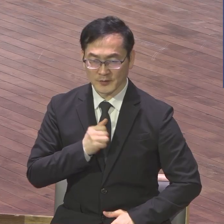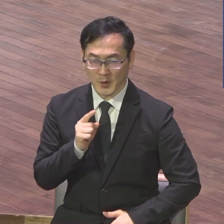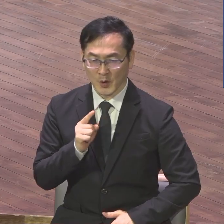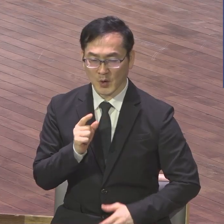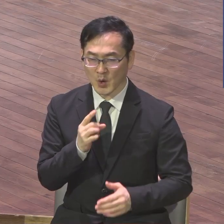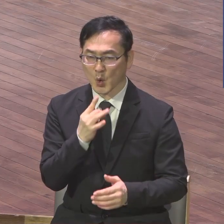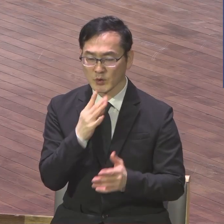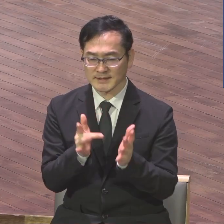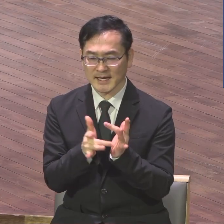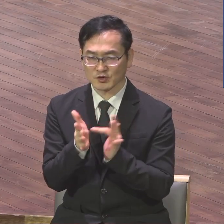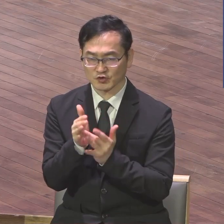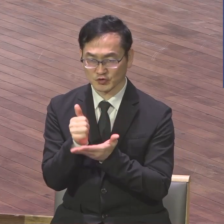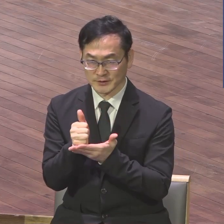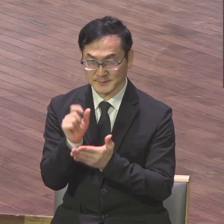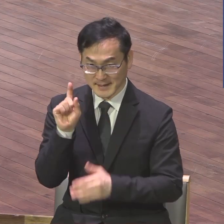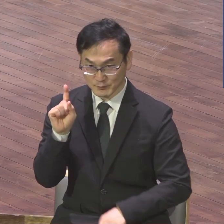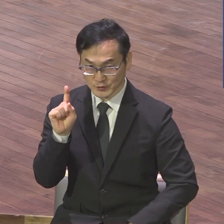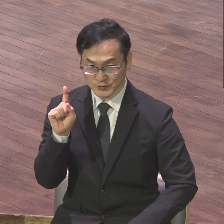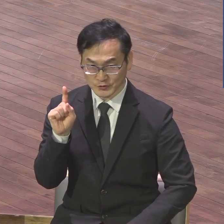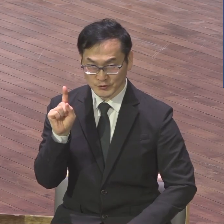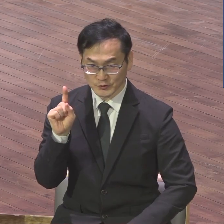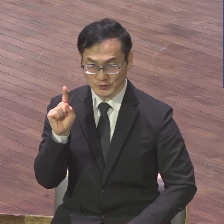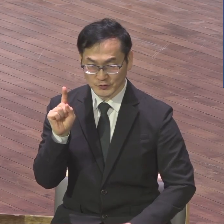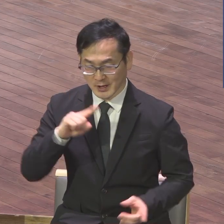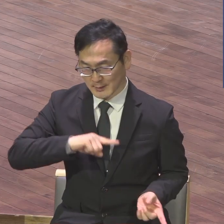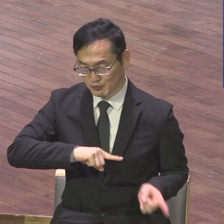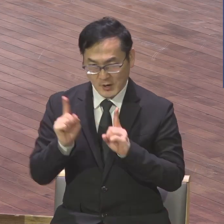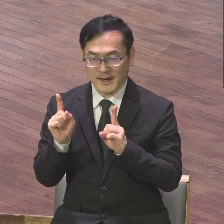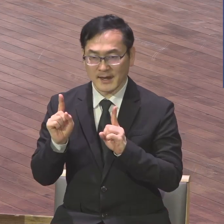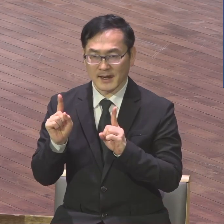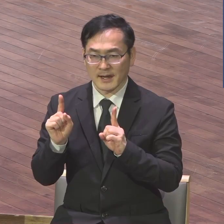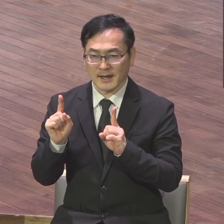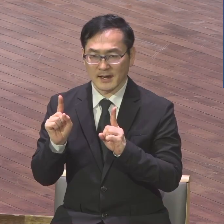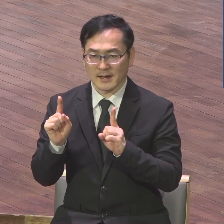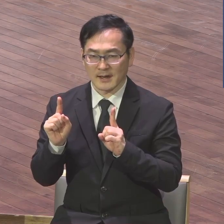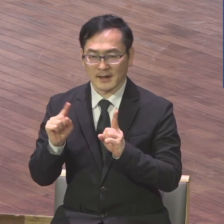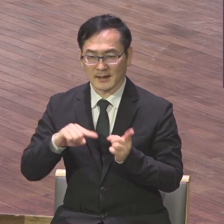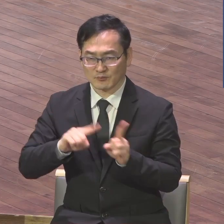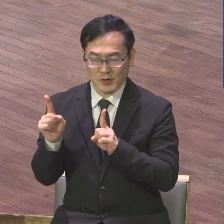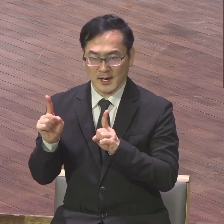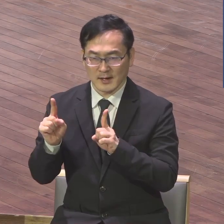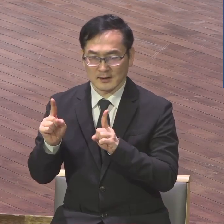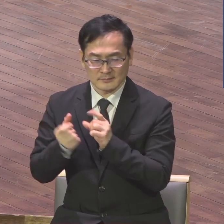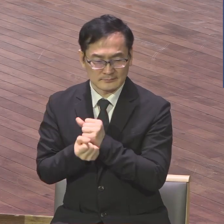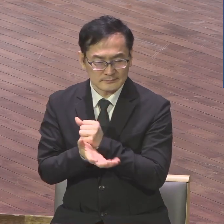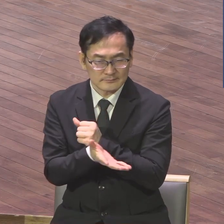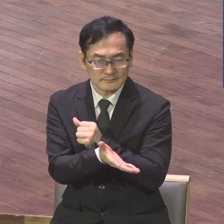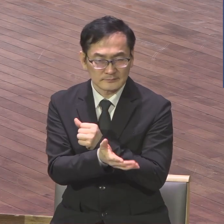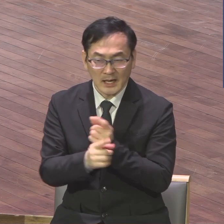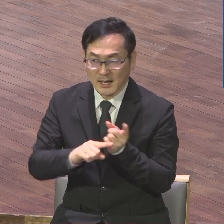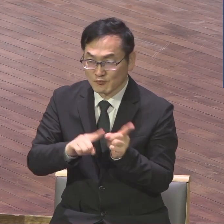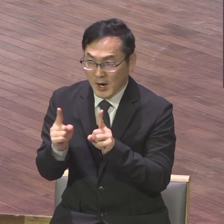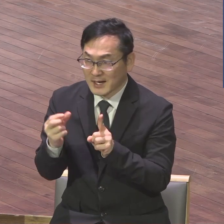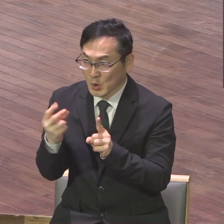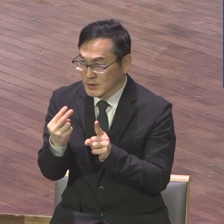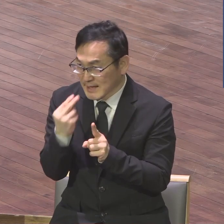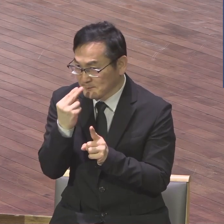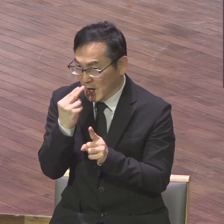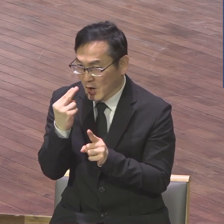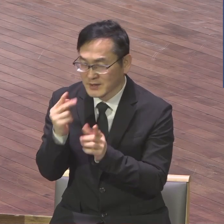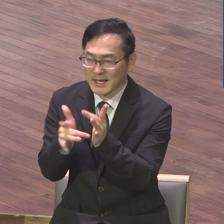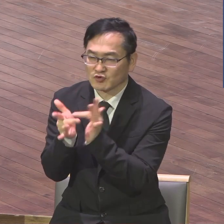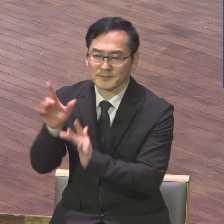오직 예수님만이 유일한 부활의 생명이심을 강조한 것입니다. 오직